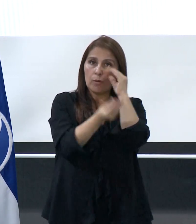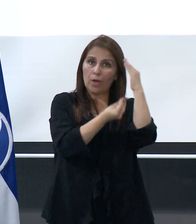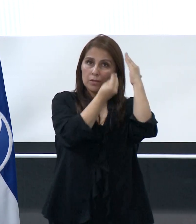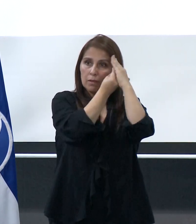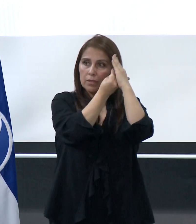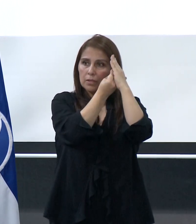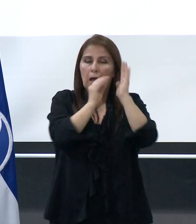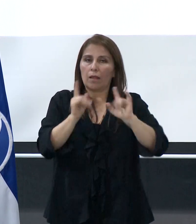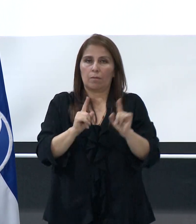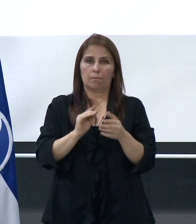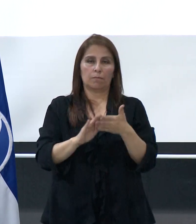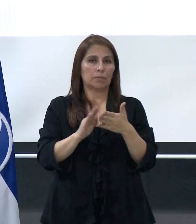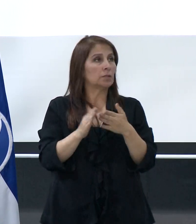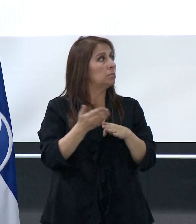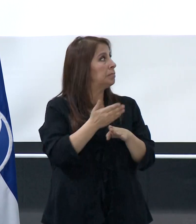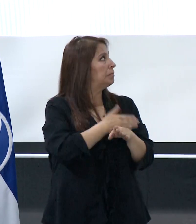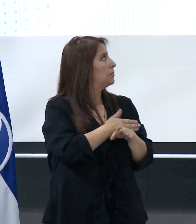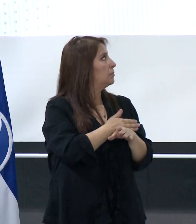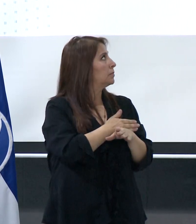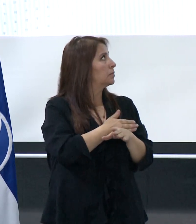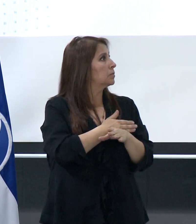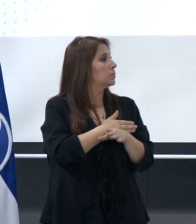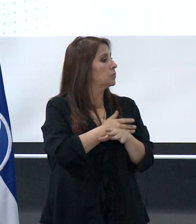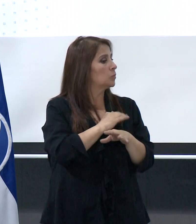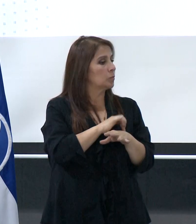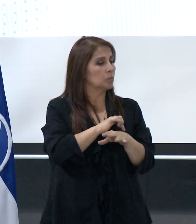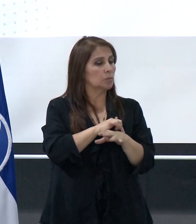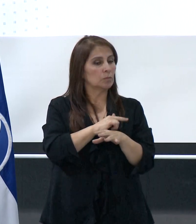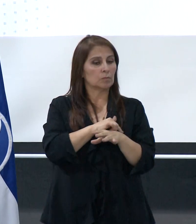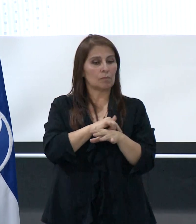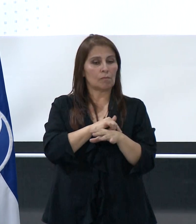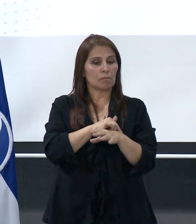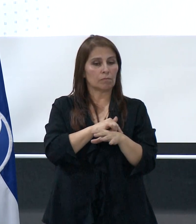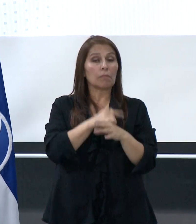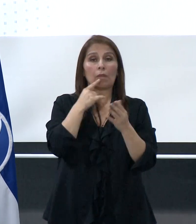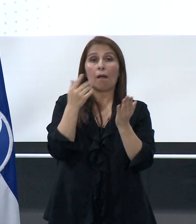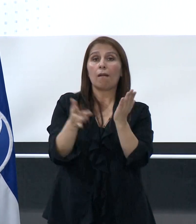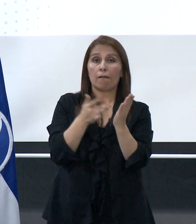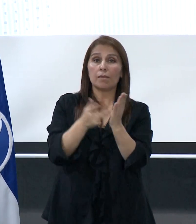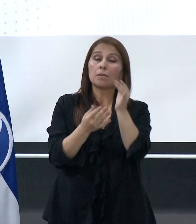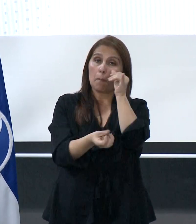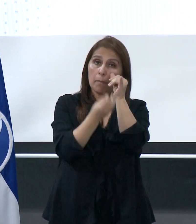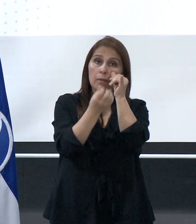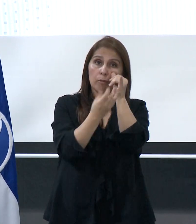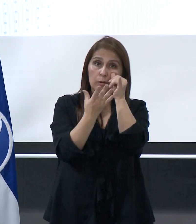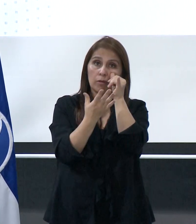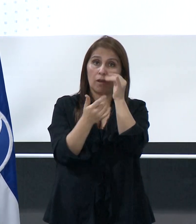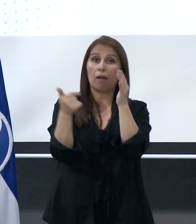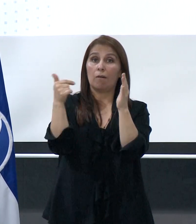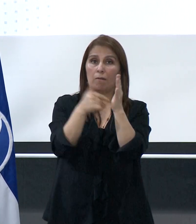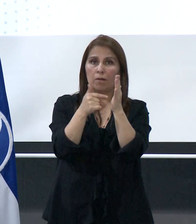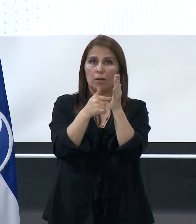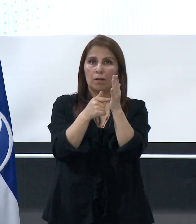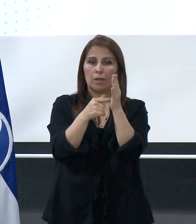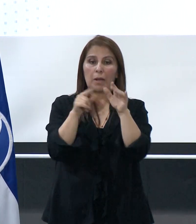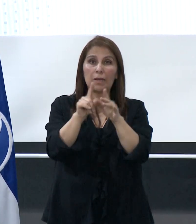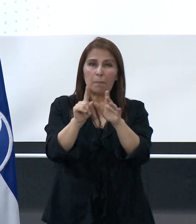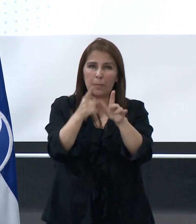perdón anterior se dedicara el primer semestre de 2021